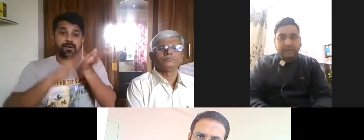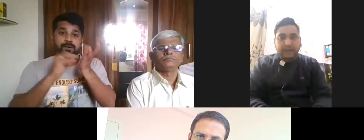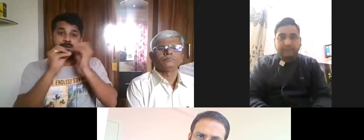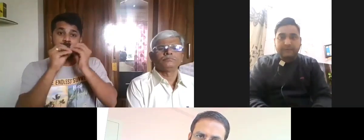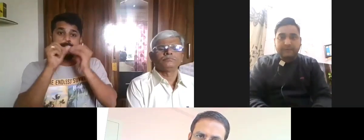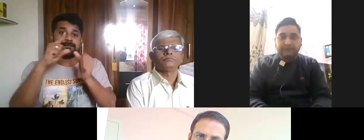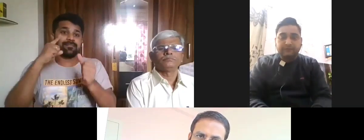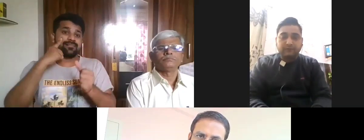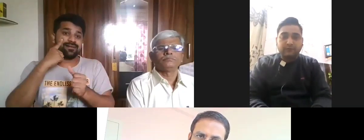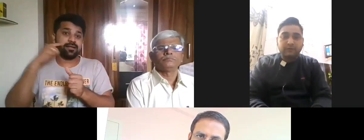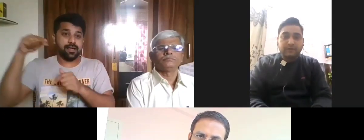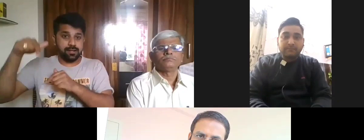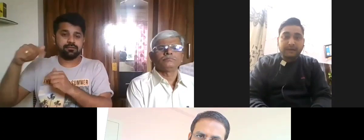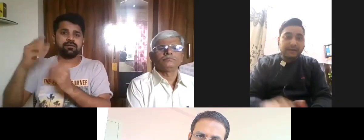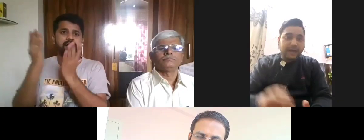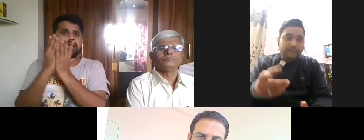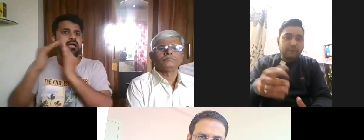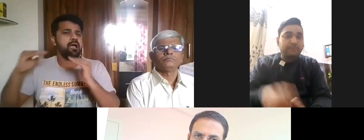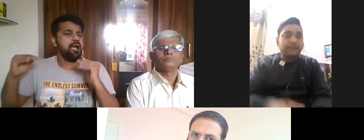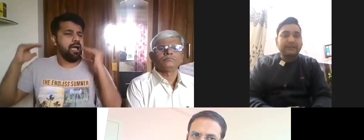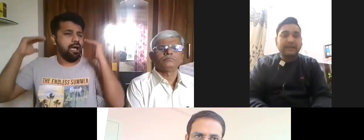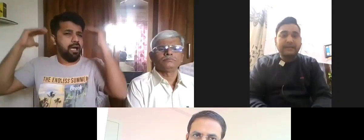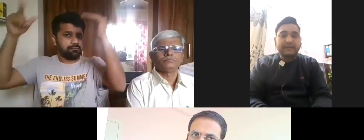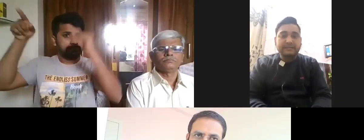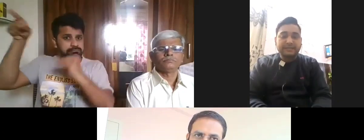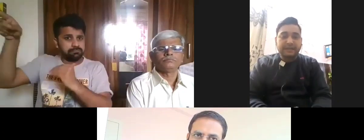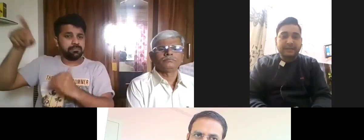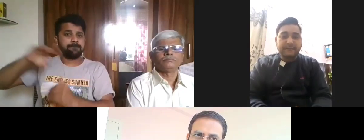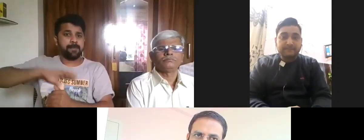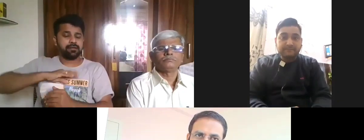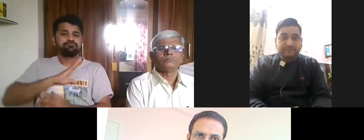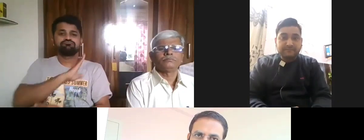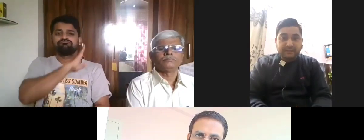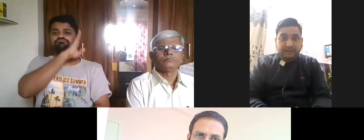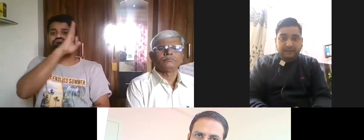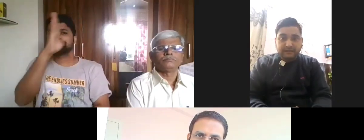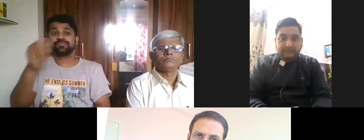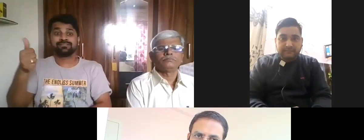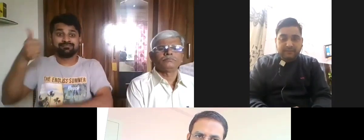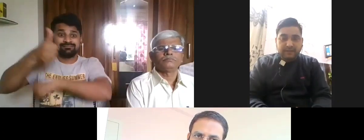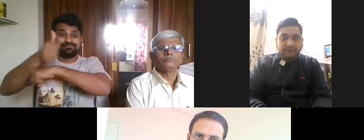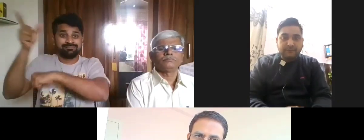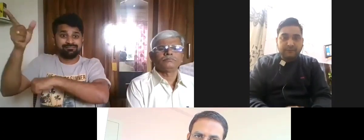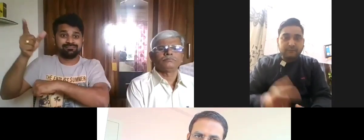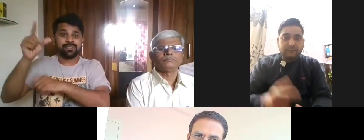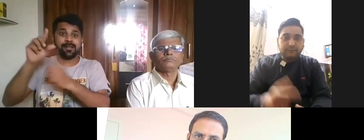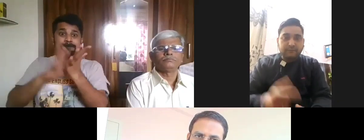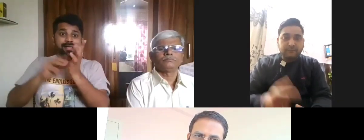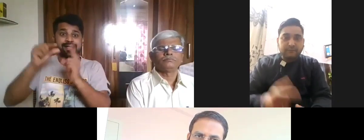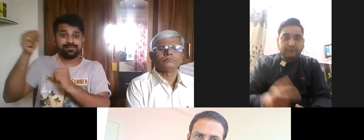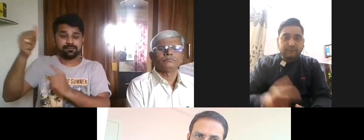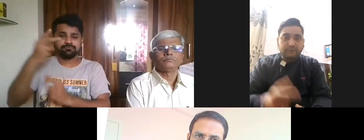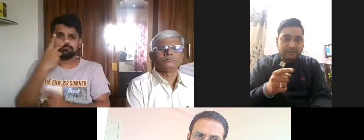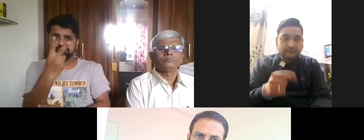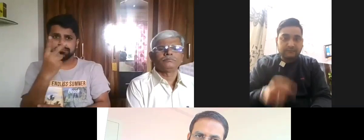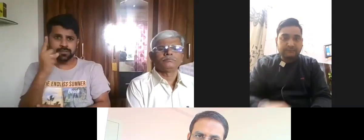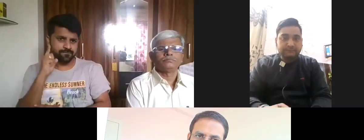थे कि आप डेफ हो बट आपको पढ़ना लिखना चाहिए। फिर वो बाद